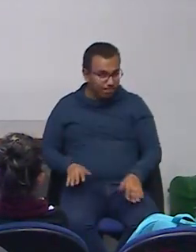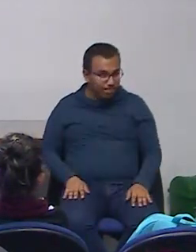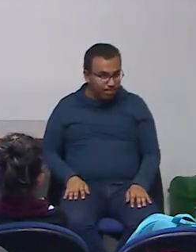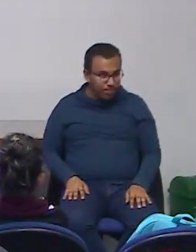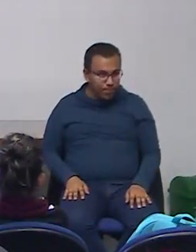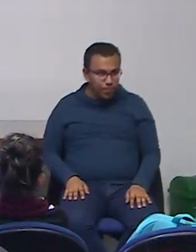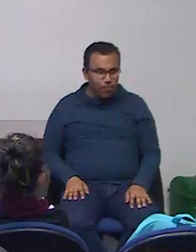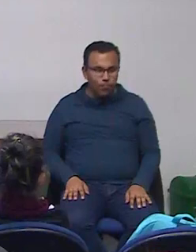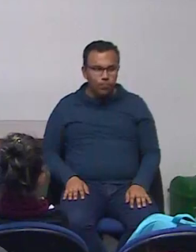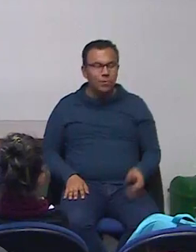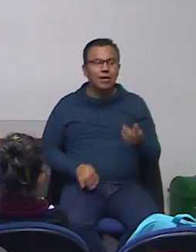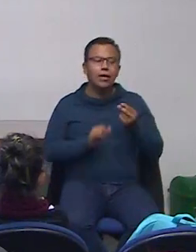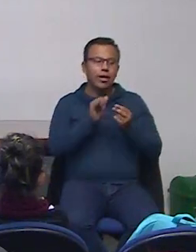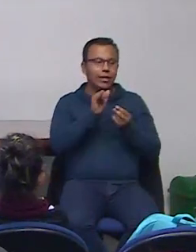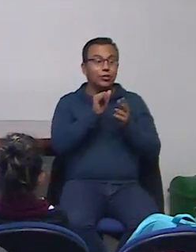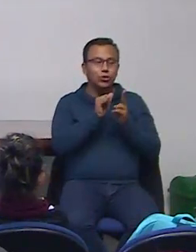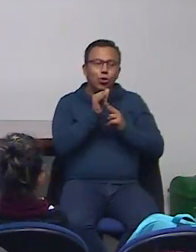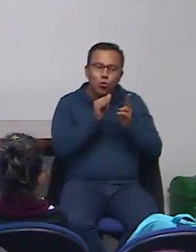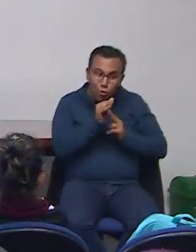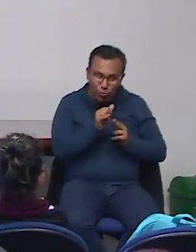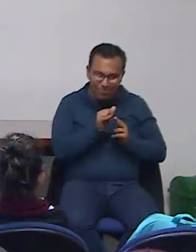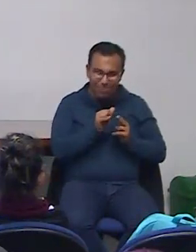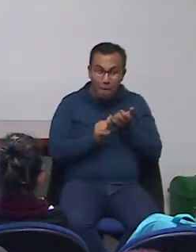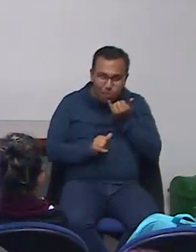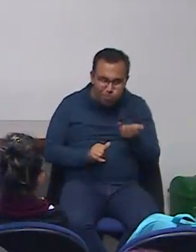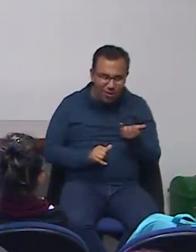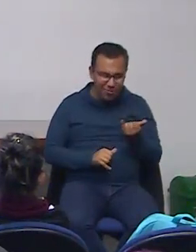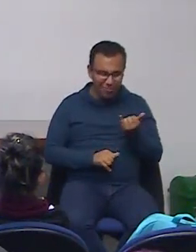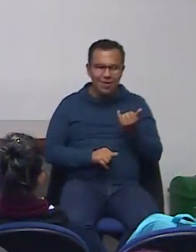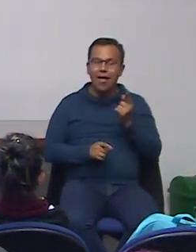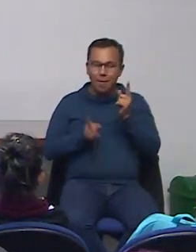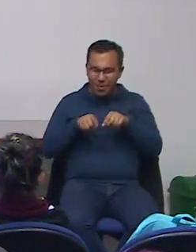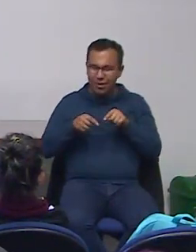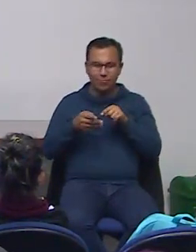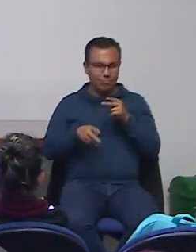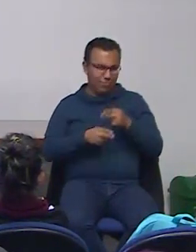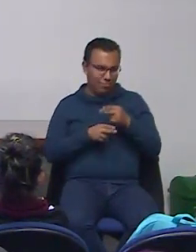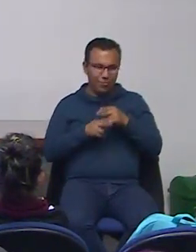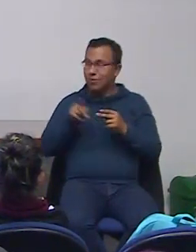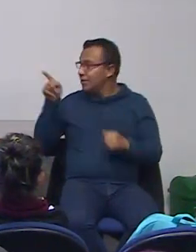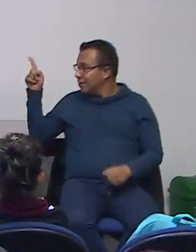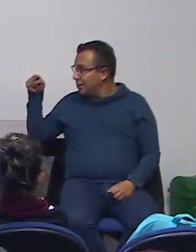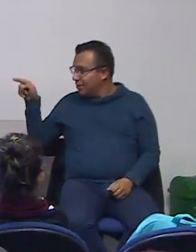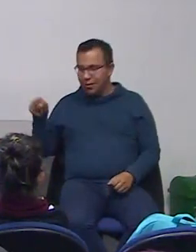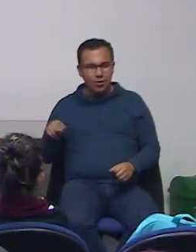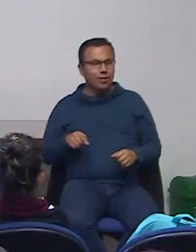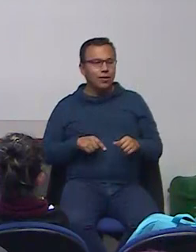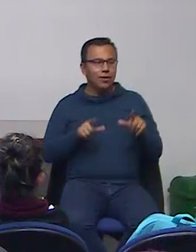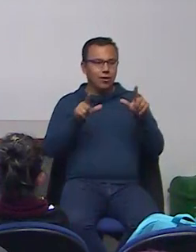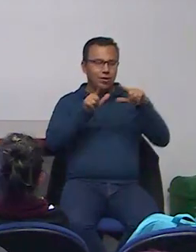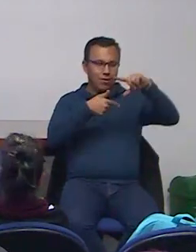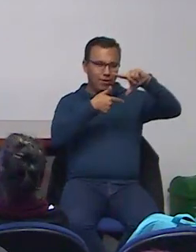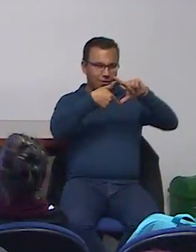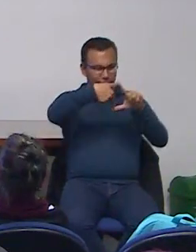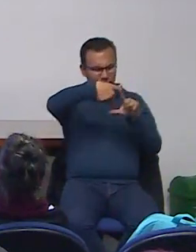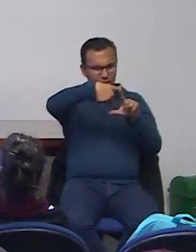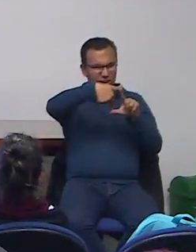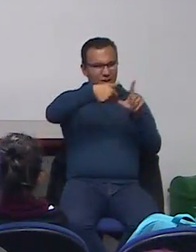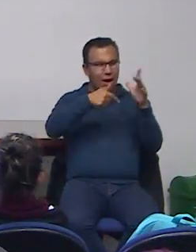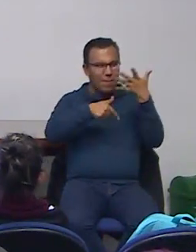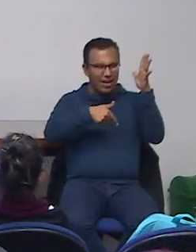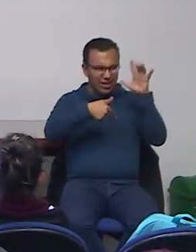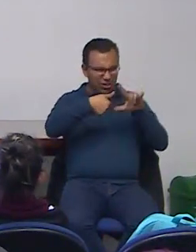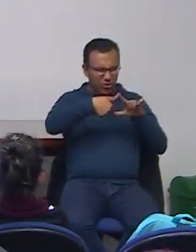en YouTube también ustedes pueden encontrar el reloj humano el documental del reloj humano de Discovery Channel o de National